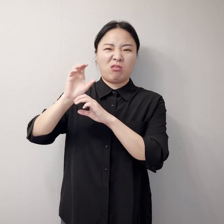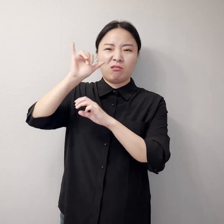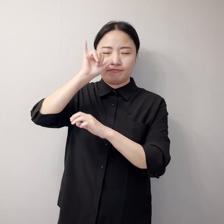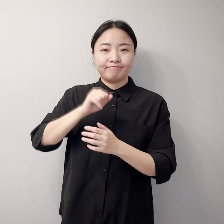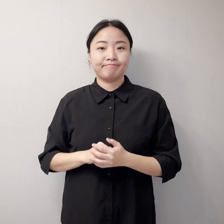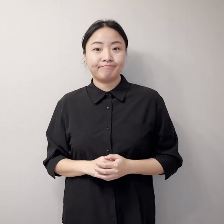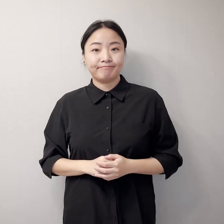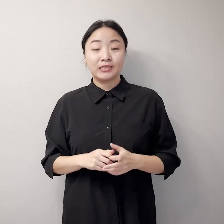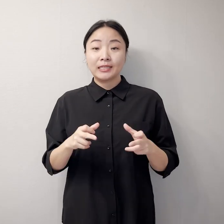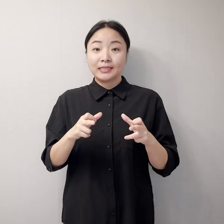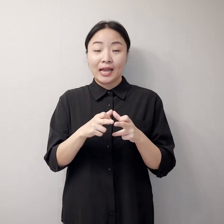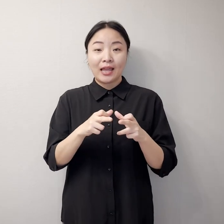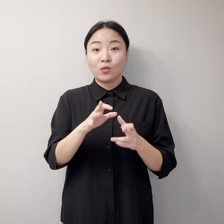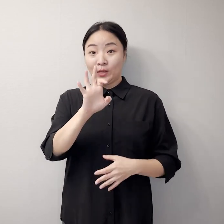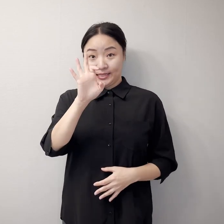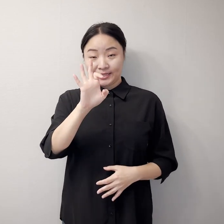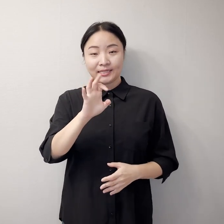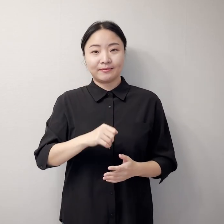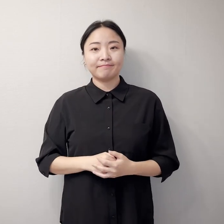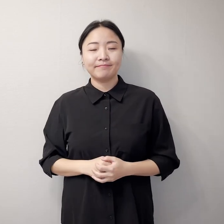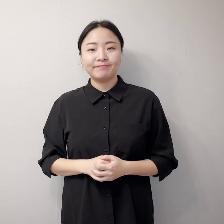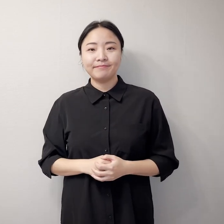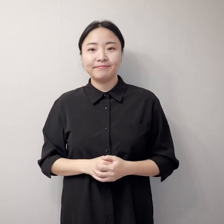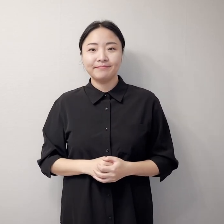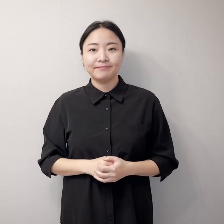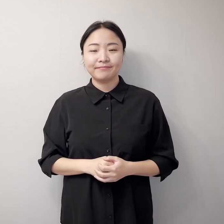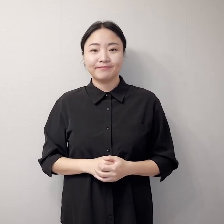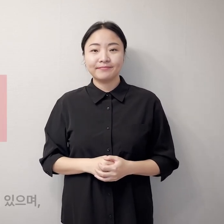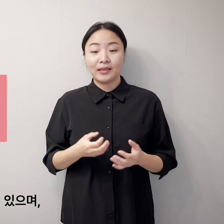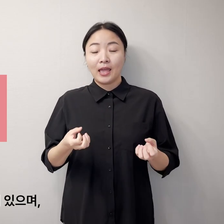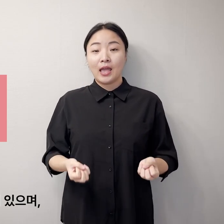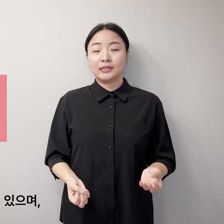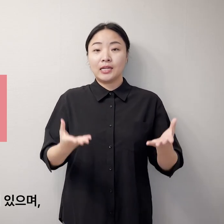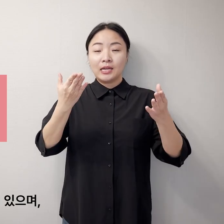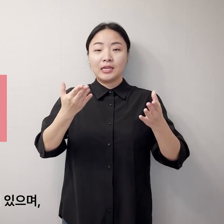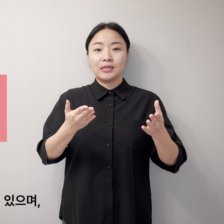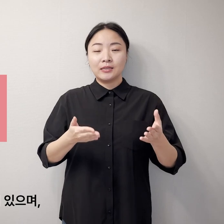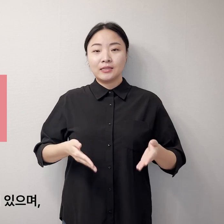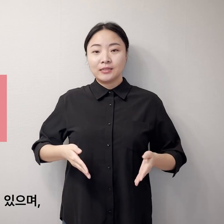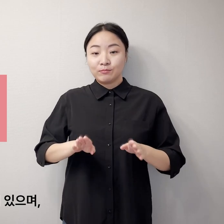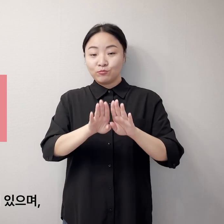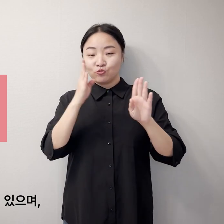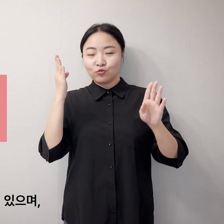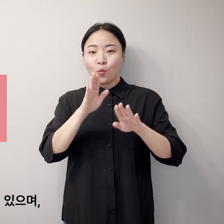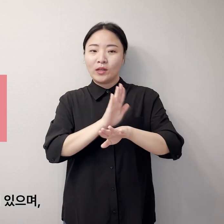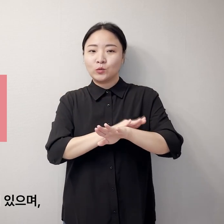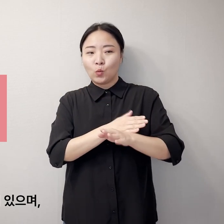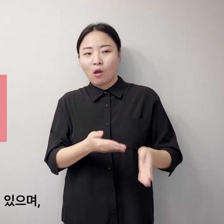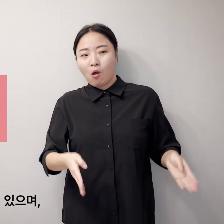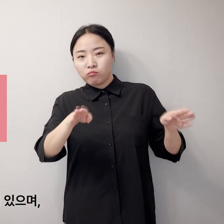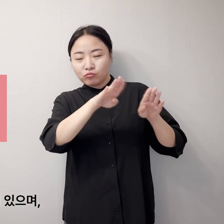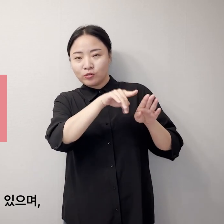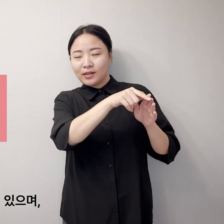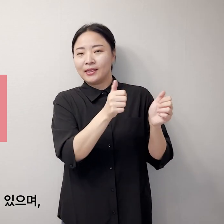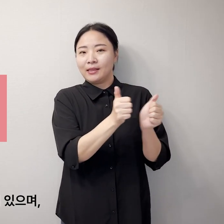장애인 화장실 행사 공간 입구 왼쪽 건물의 문으로 직진하여 들어가시면